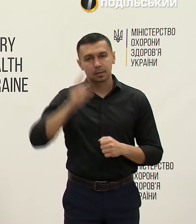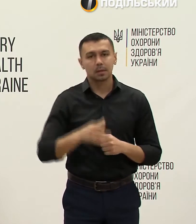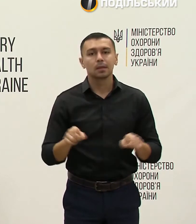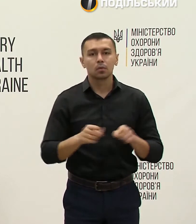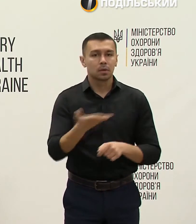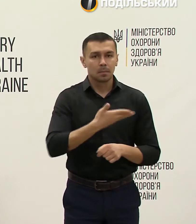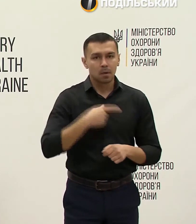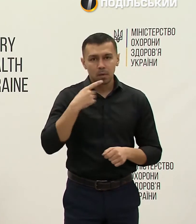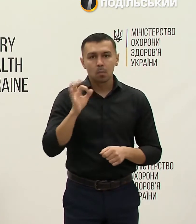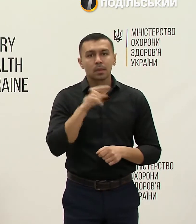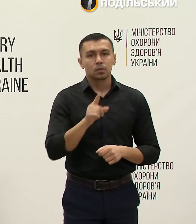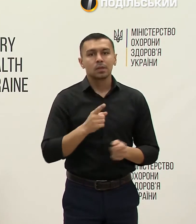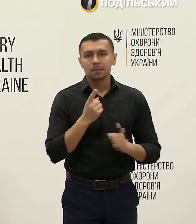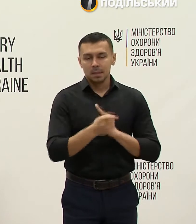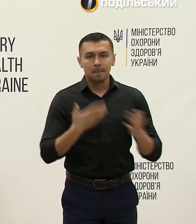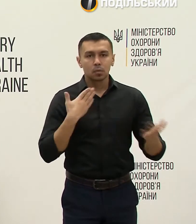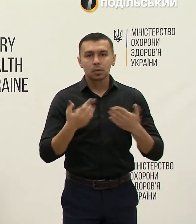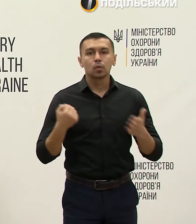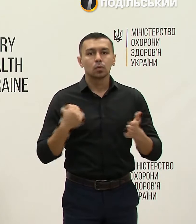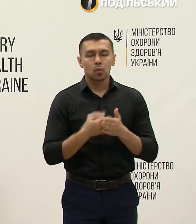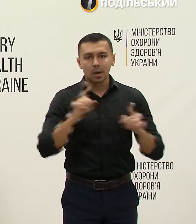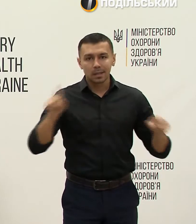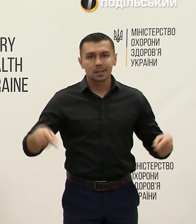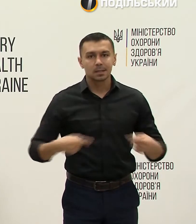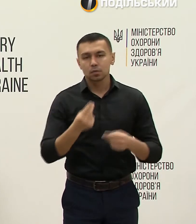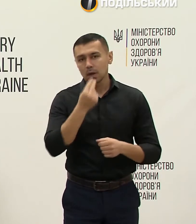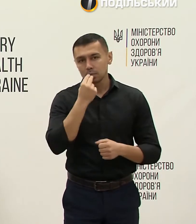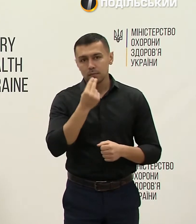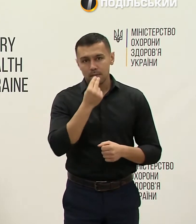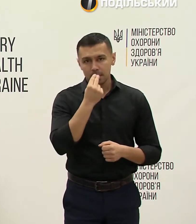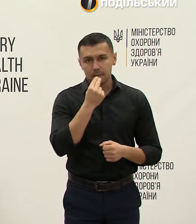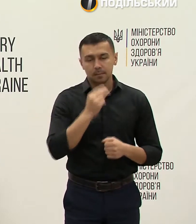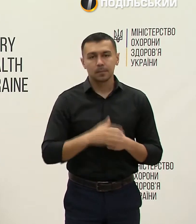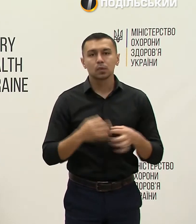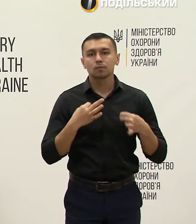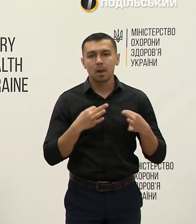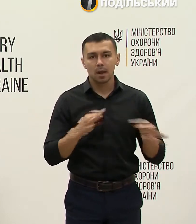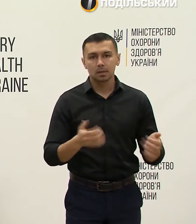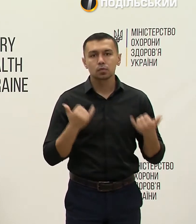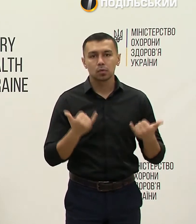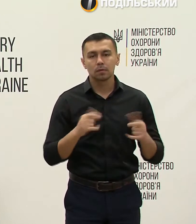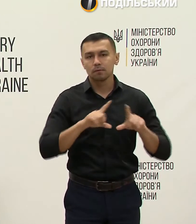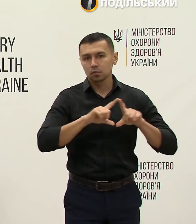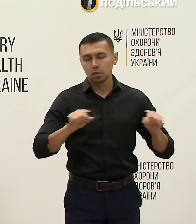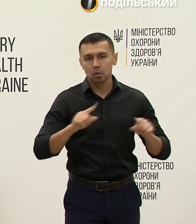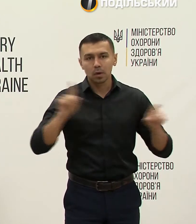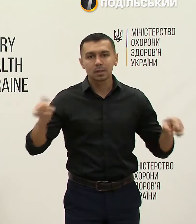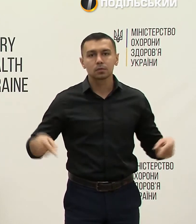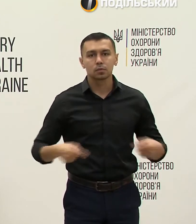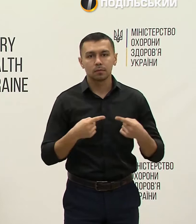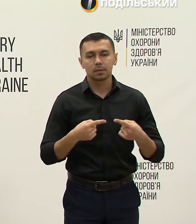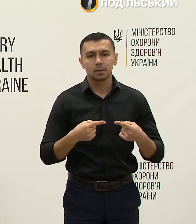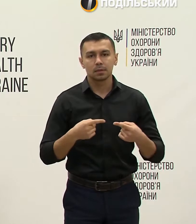Також ми говоримо про те, що змінені підходи до організації харчування. дозволяється сьогодні в школах